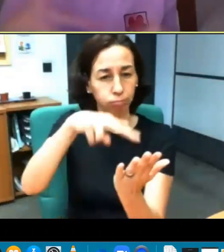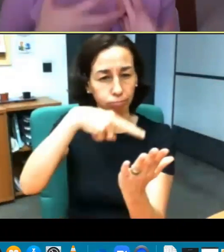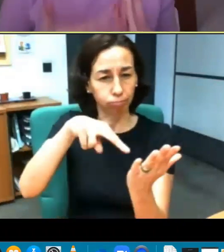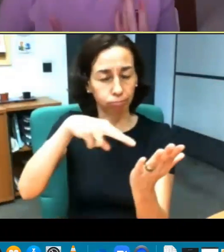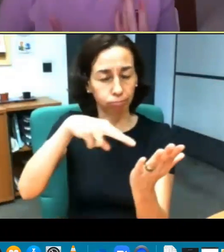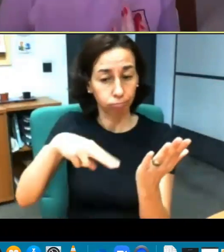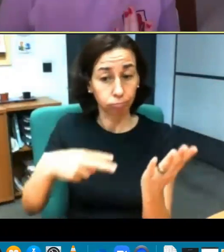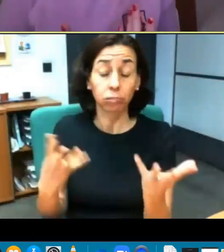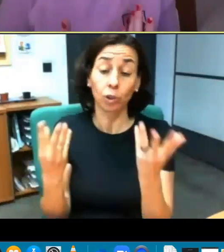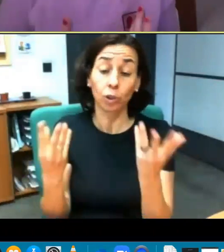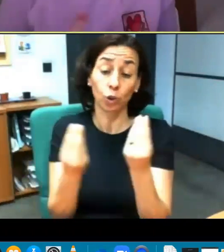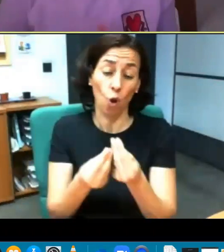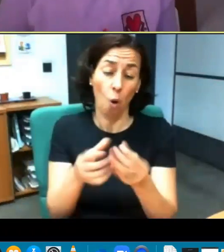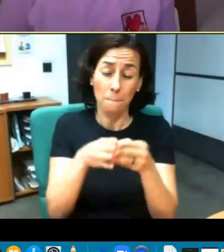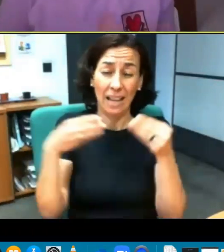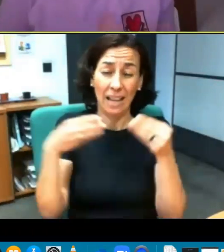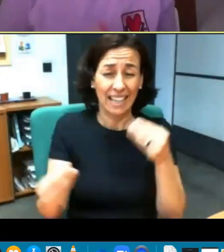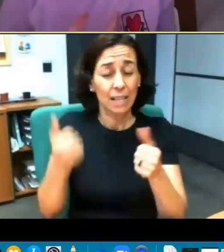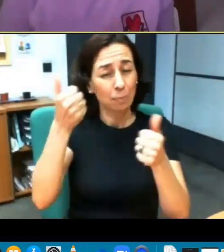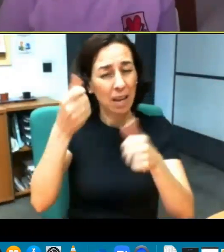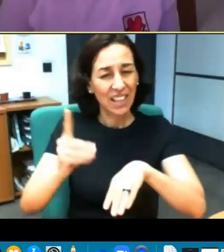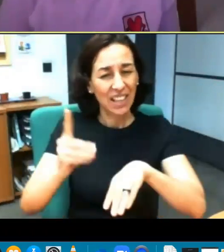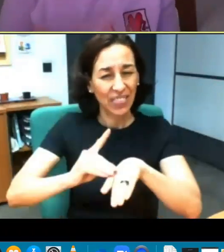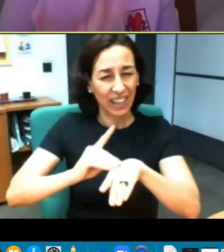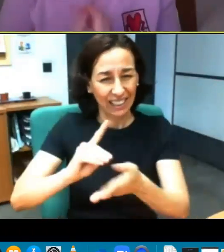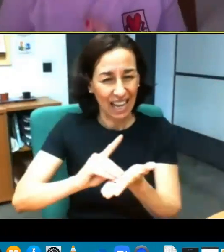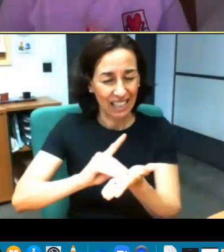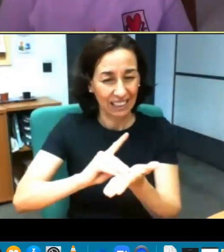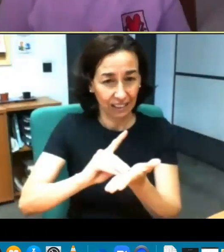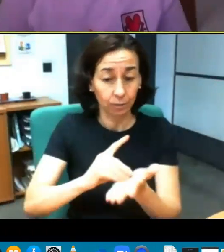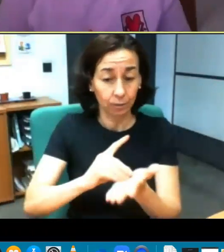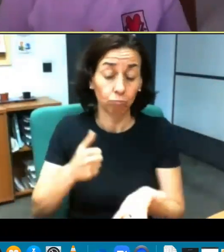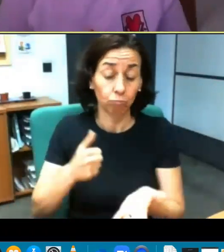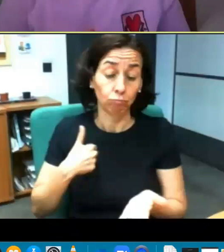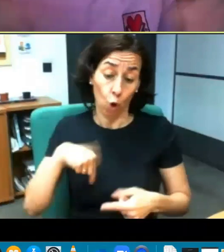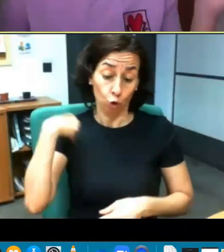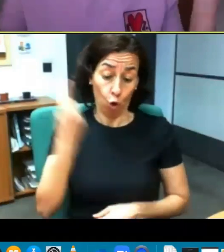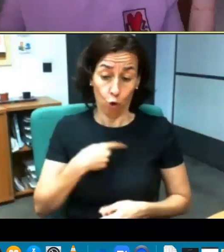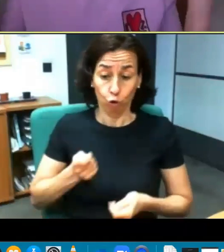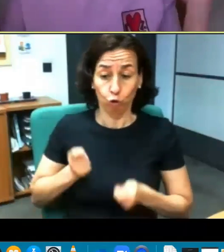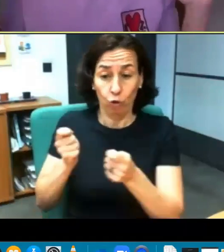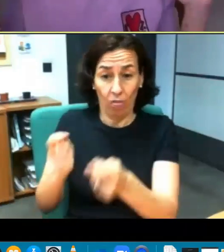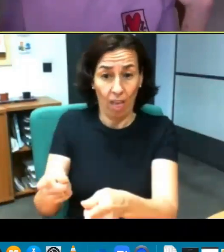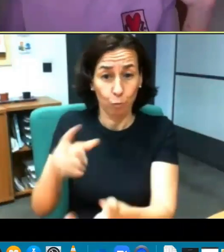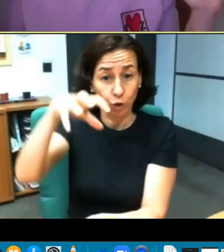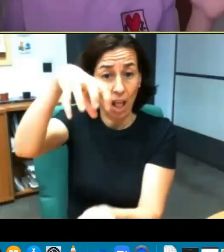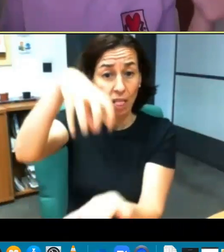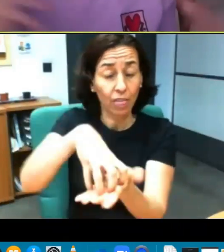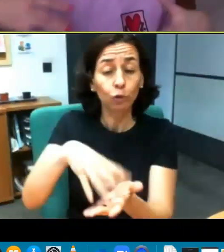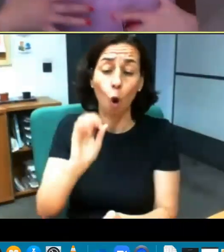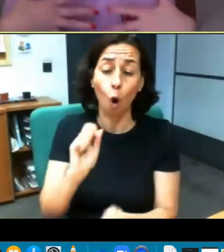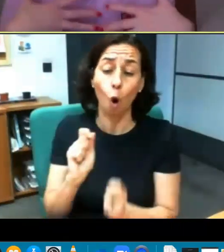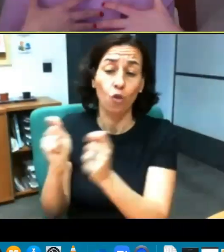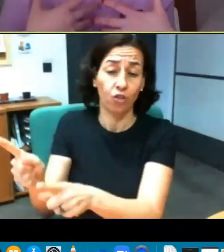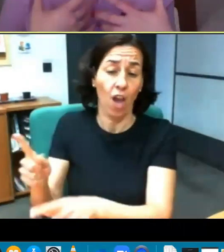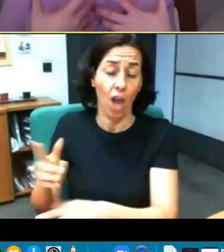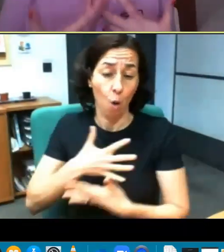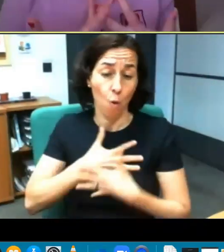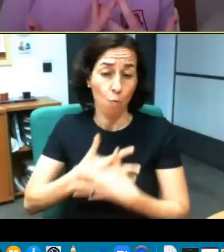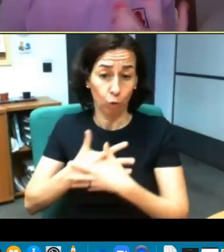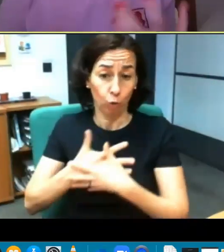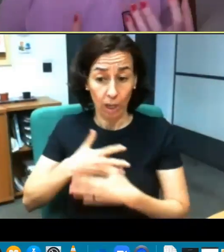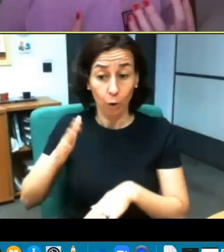digitales que desde FEDER proporcionamos ya sea al centro o ya sea a los propios voluntarios. Se dan unas diapositivas para que mientras el